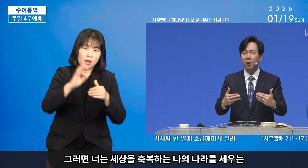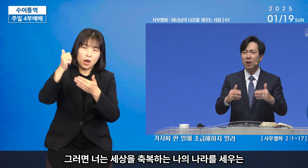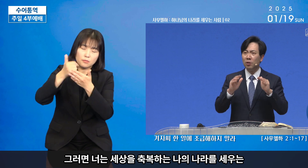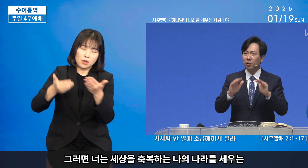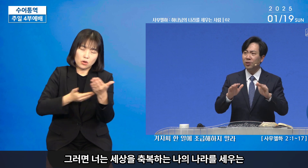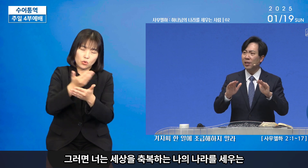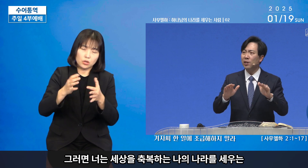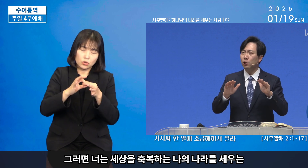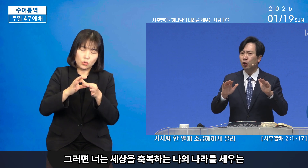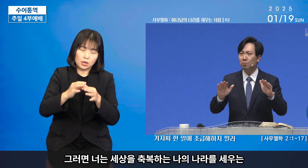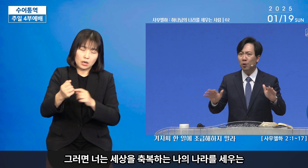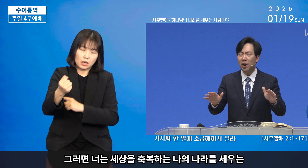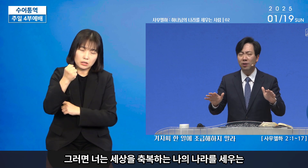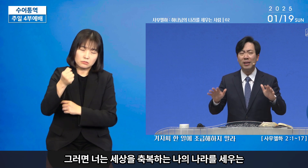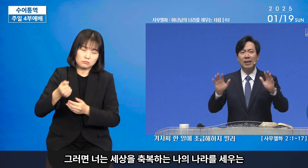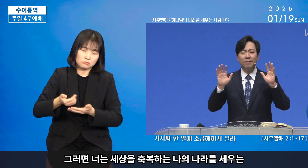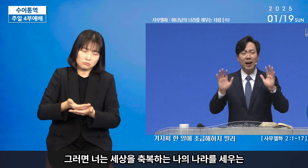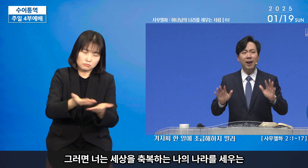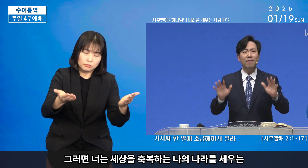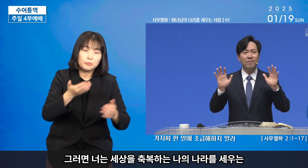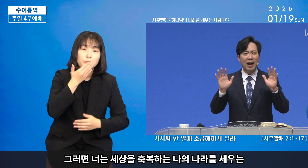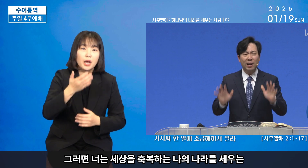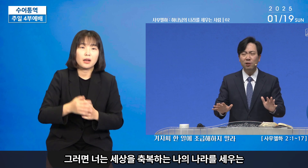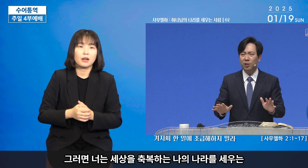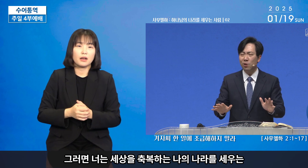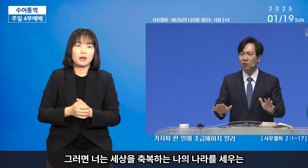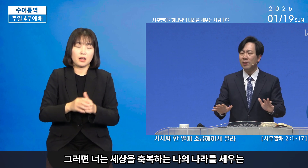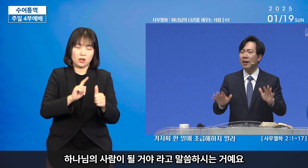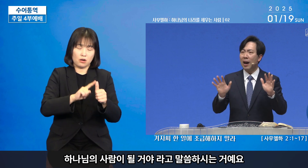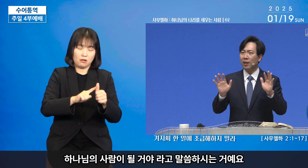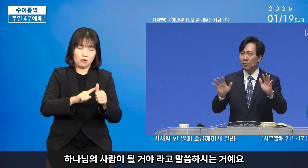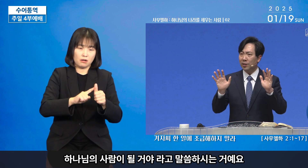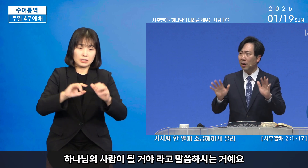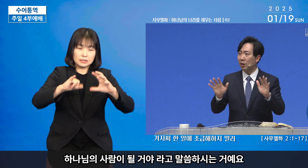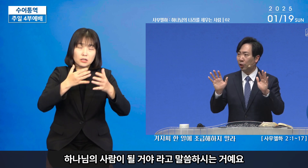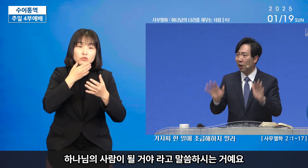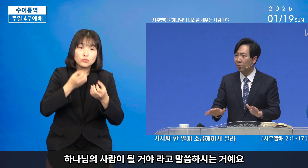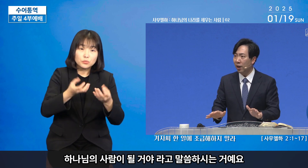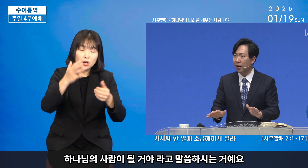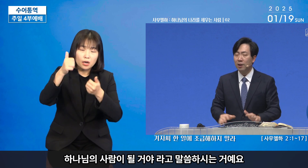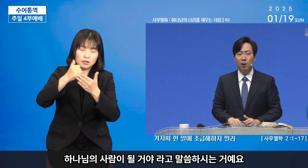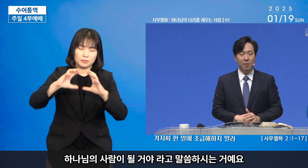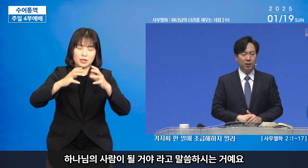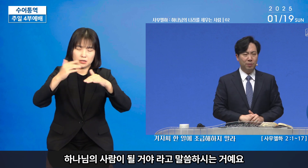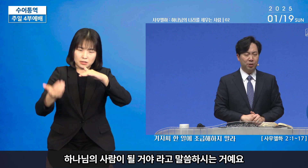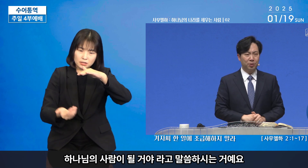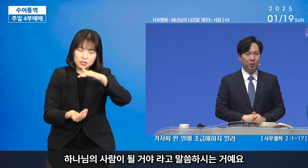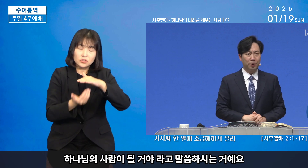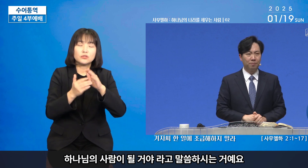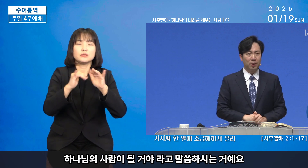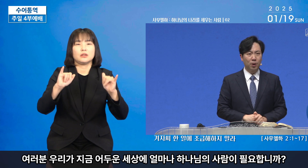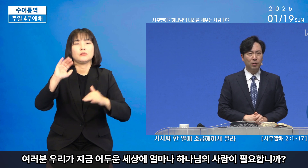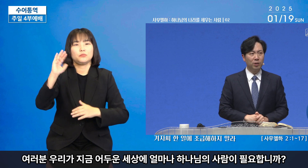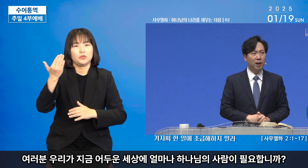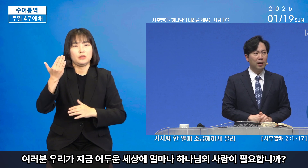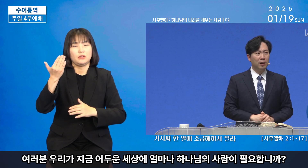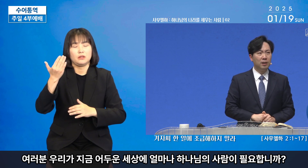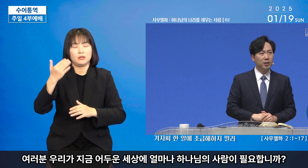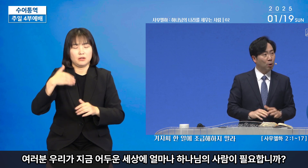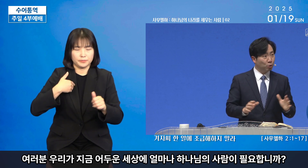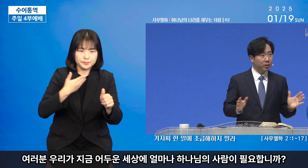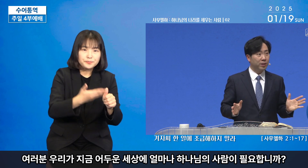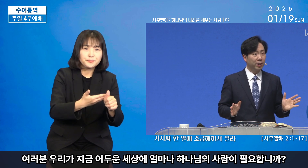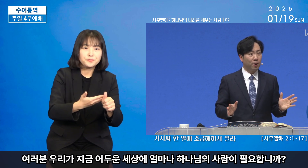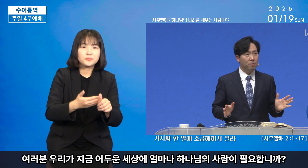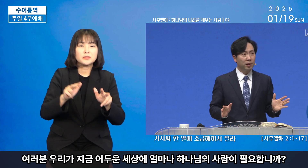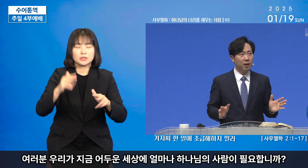거야. 그러면 너는 세상을 축복하는 나의 나라를 세우는 하나님의 사람이 될 거야 라고 말씀하시는 거예요. 여러분, 우리가